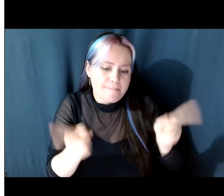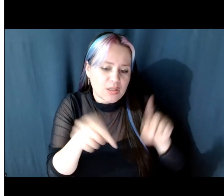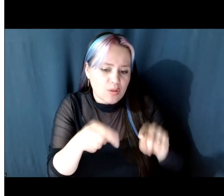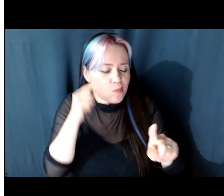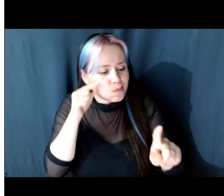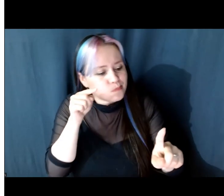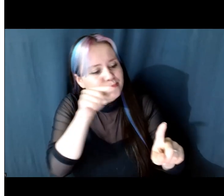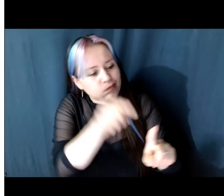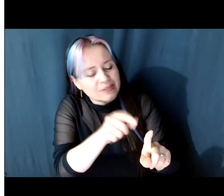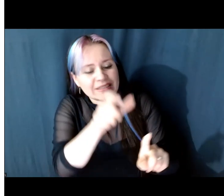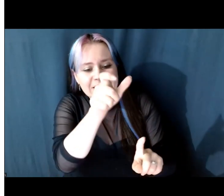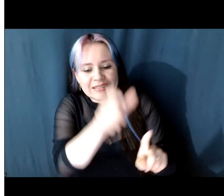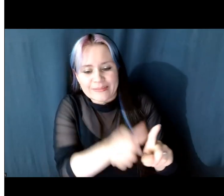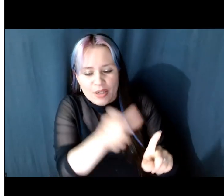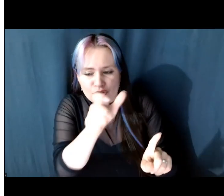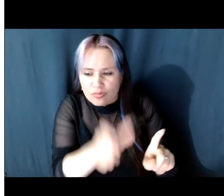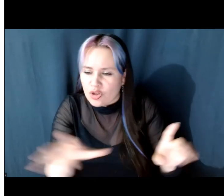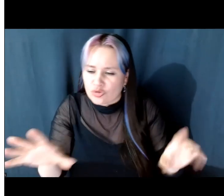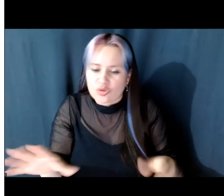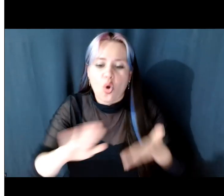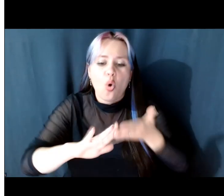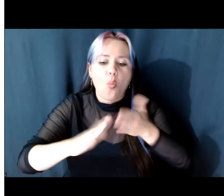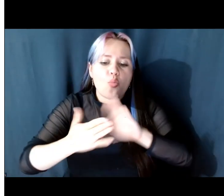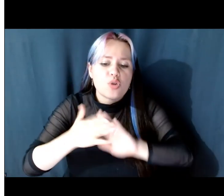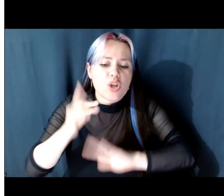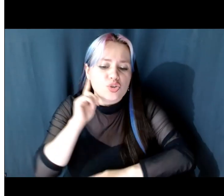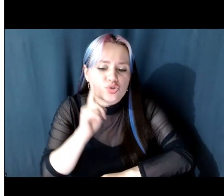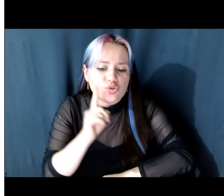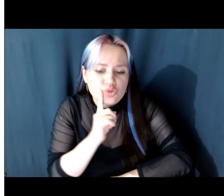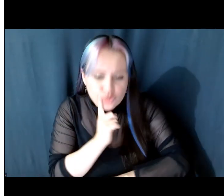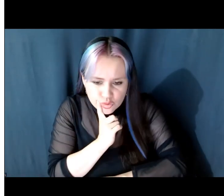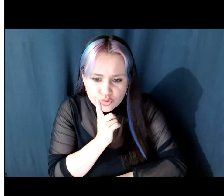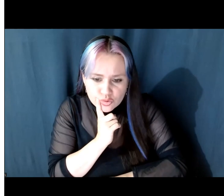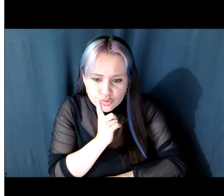discapacidad nada para nosotros sin